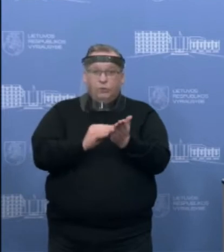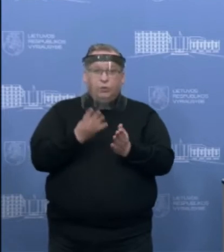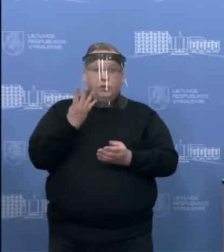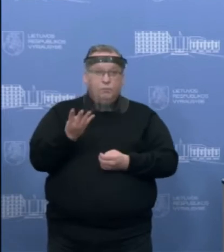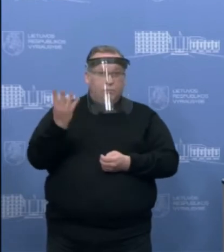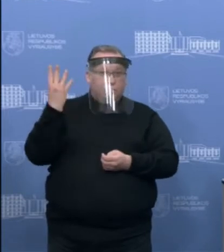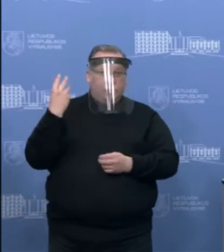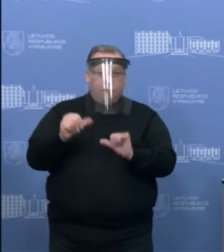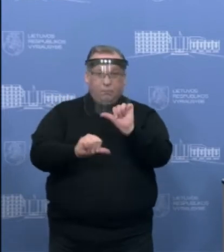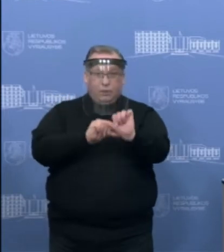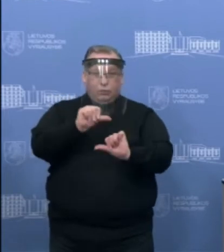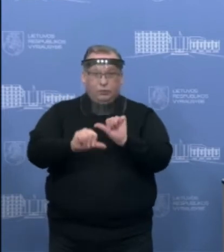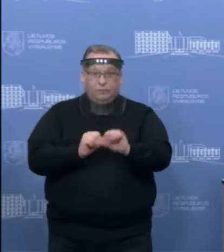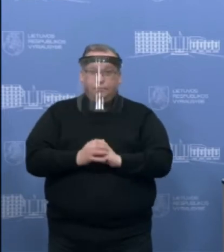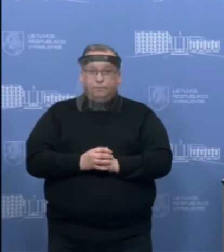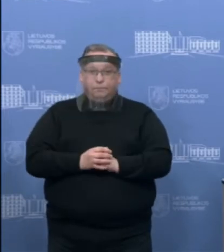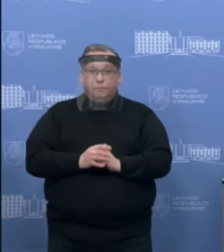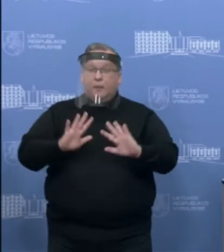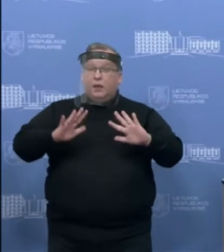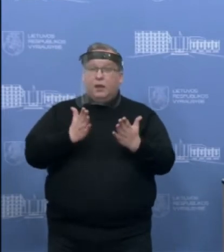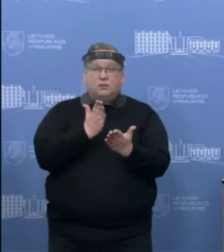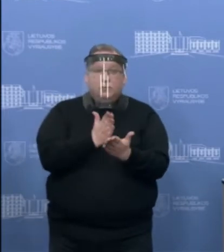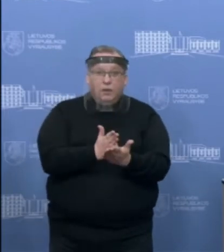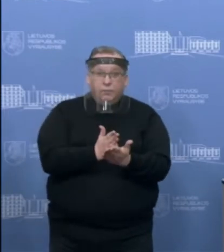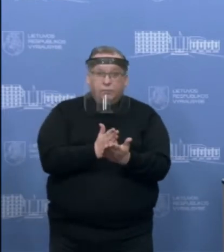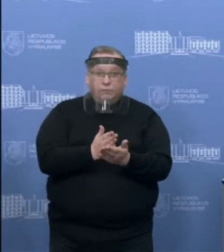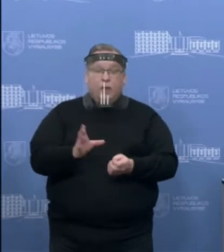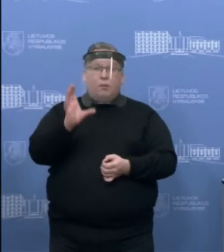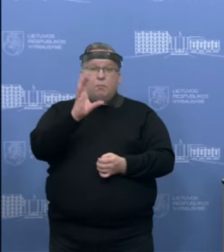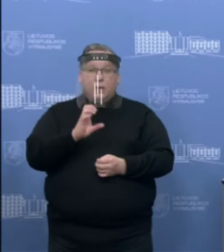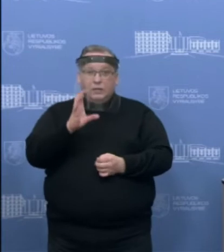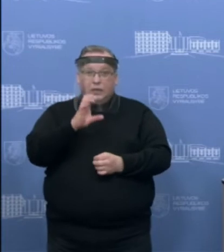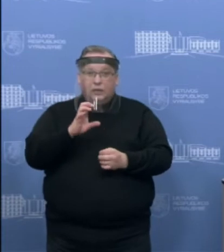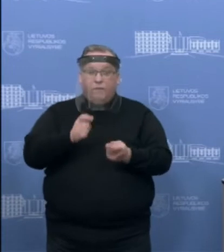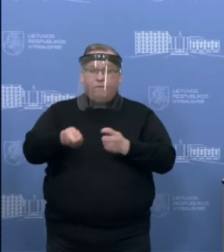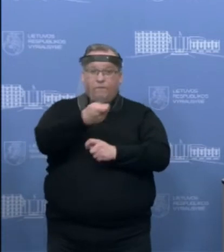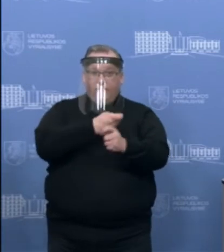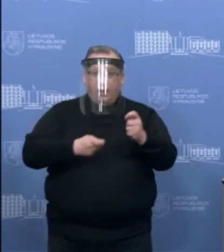4 metus. Ką tai rodo? Prastėjančios verslo nuotaikos rodo